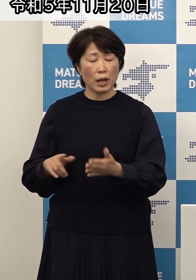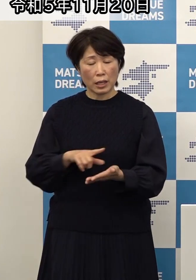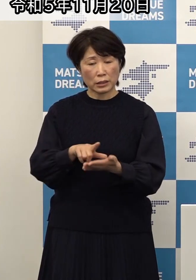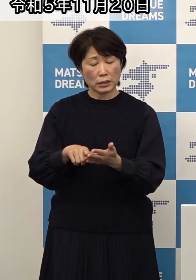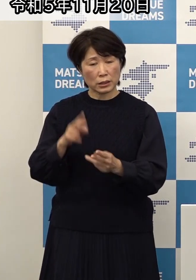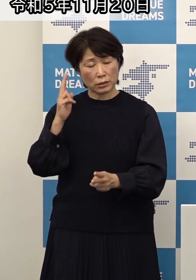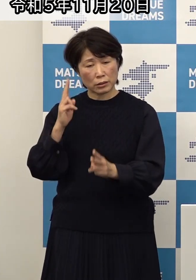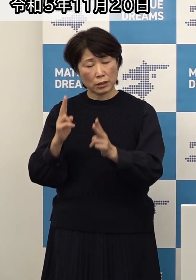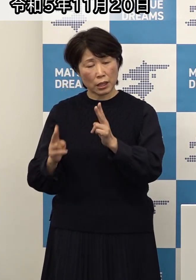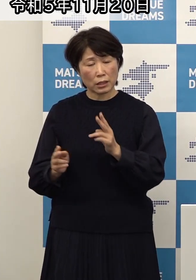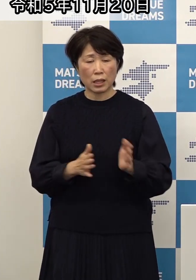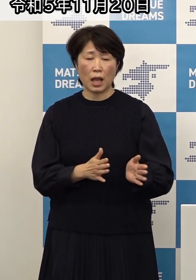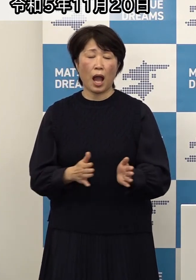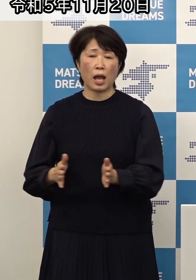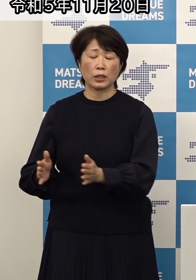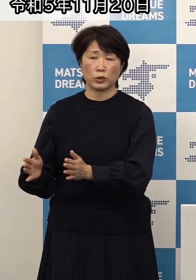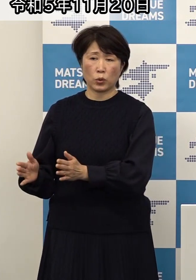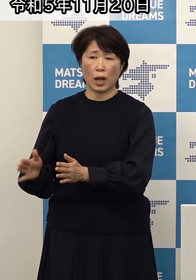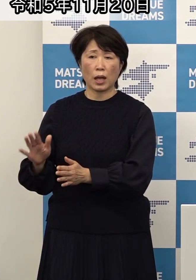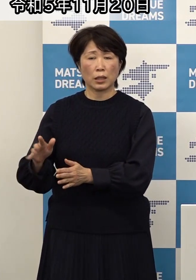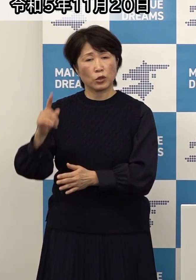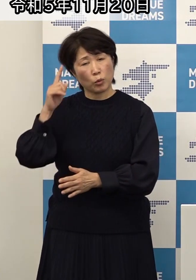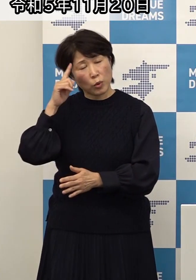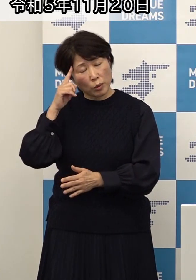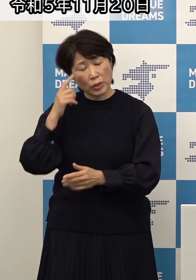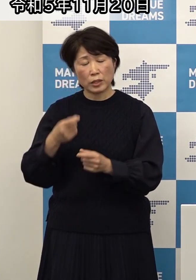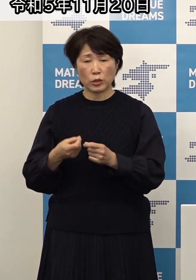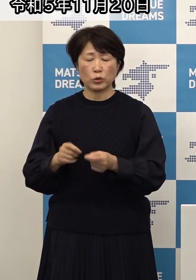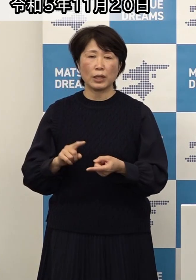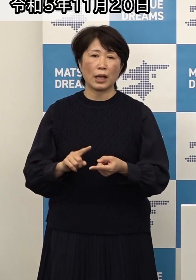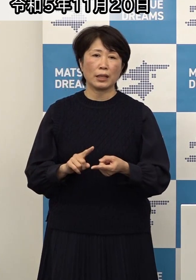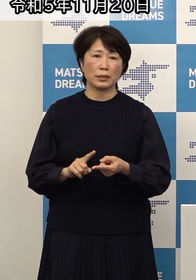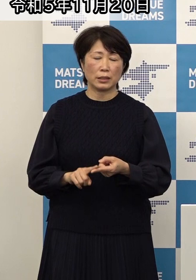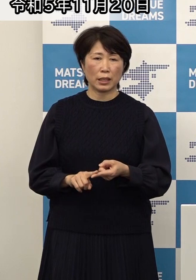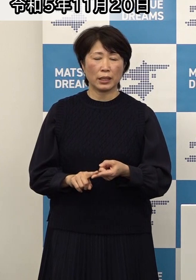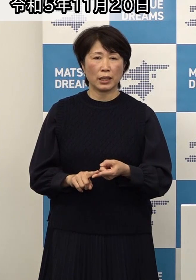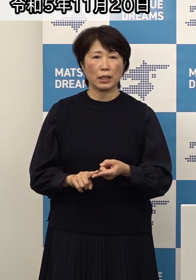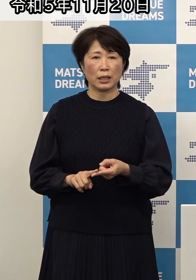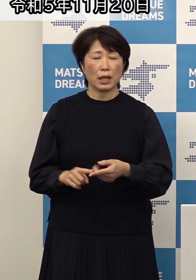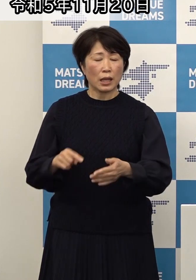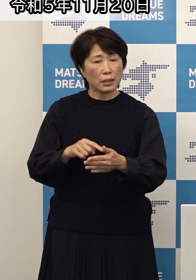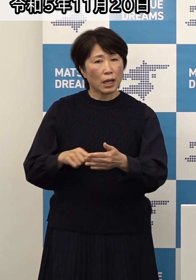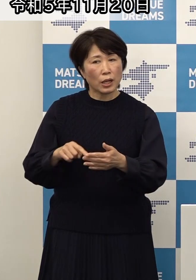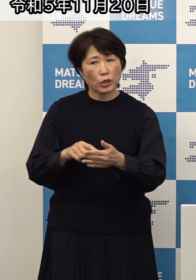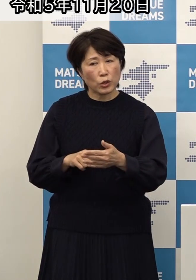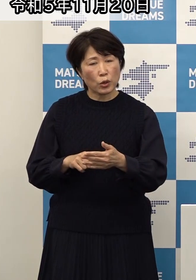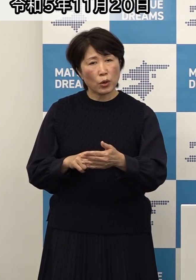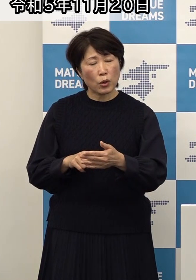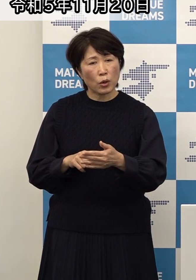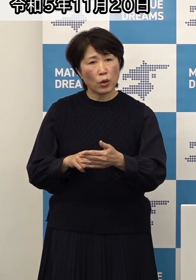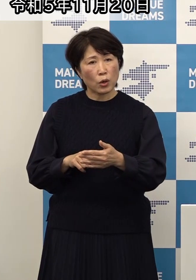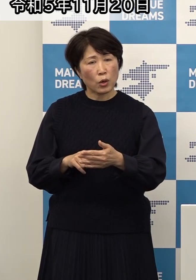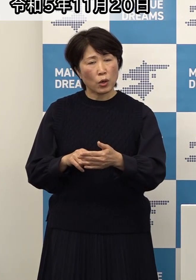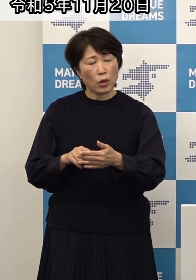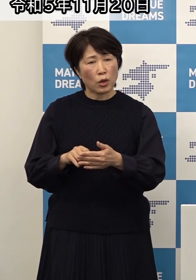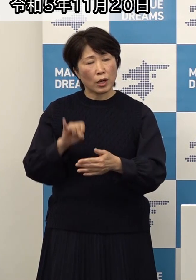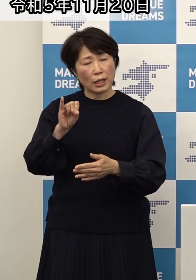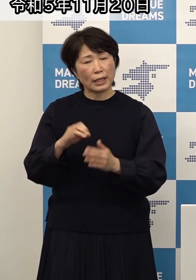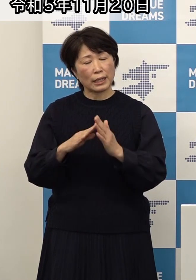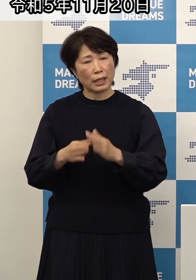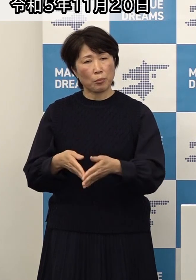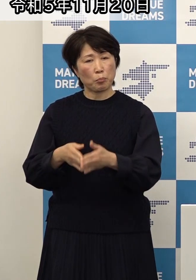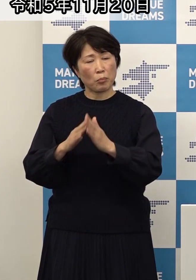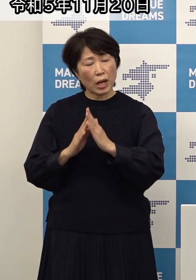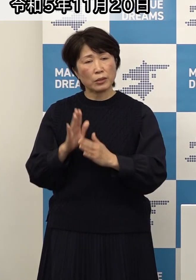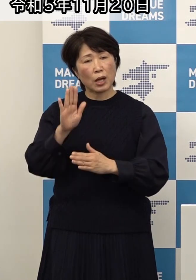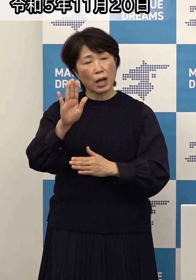言葉だったと思うんですけれども、具体的にどういったリクエストをですね、委員会設置された暁には、はい、